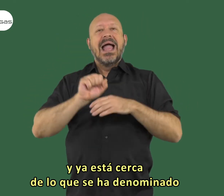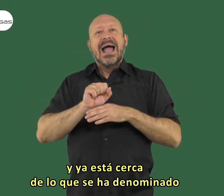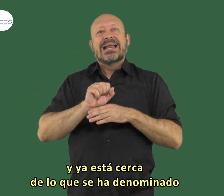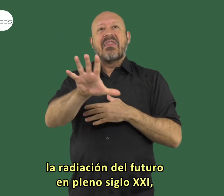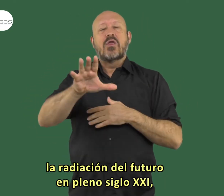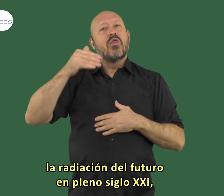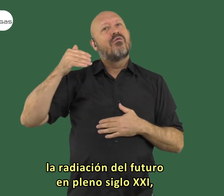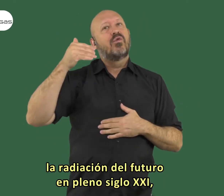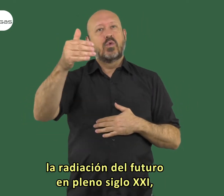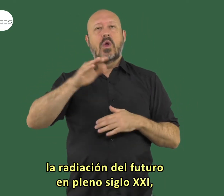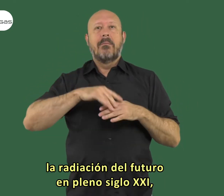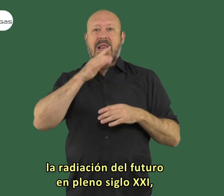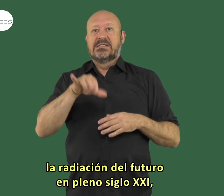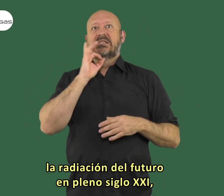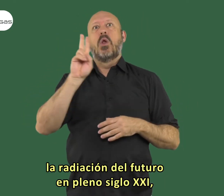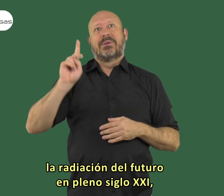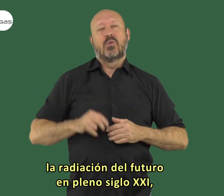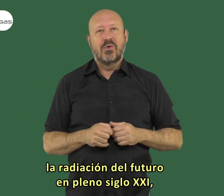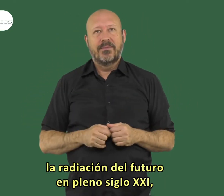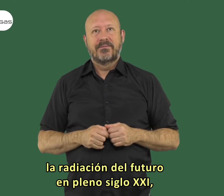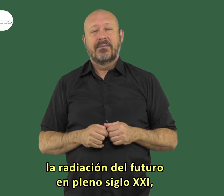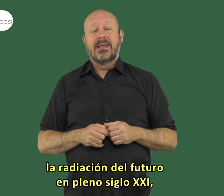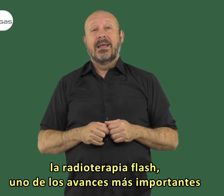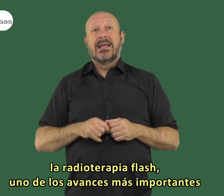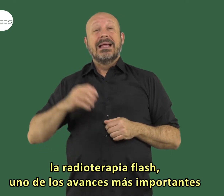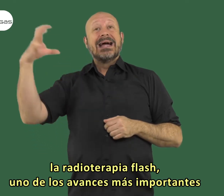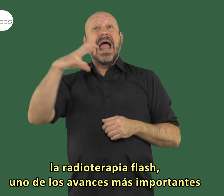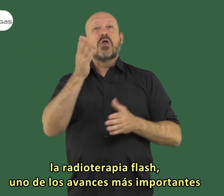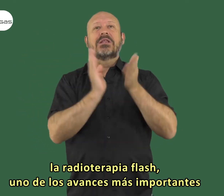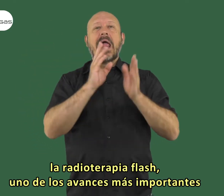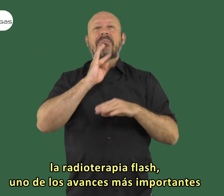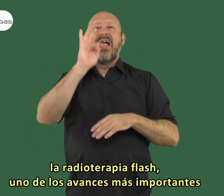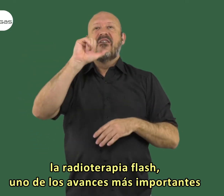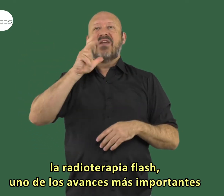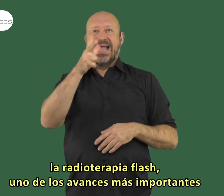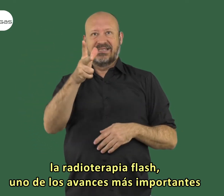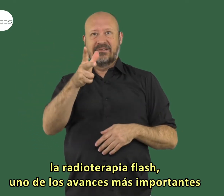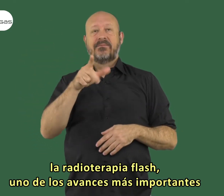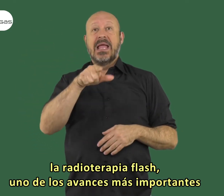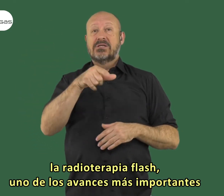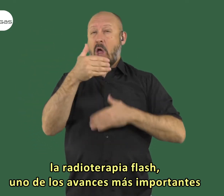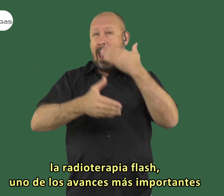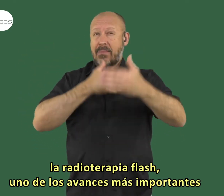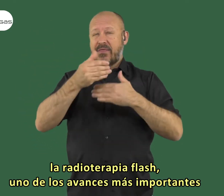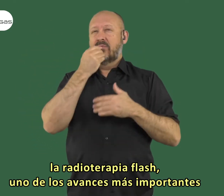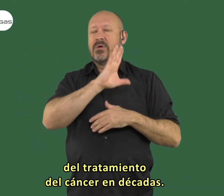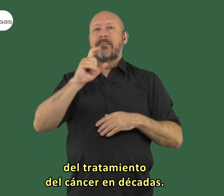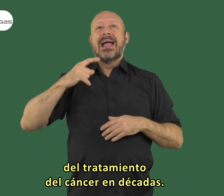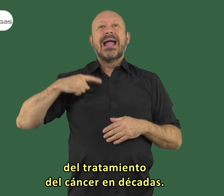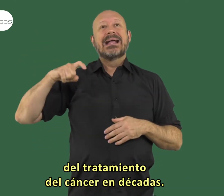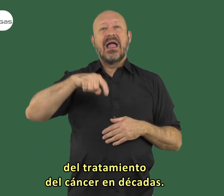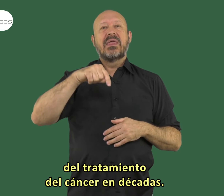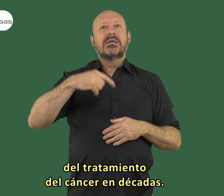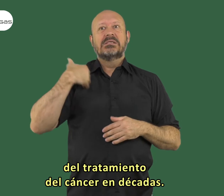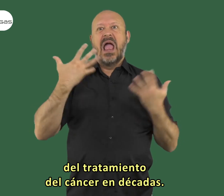se ha denominado la radiación del futuro en pleno siglo XXI, la radioterapia flash, uno de los avances más importantes